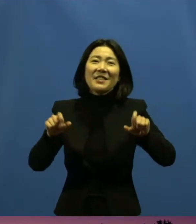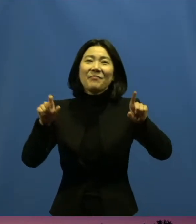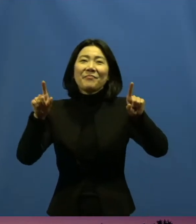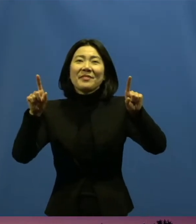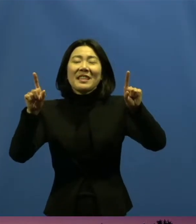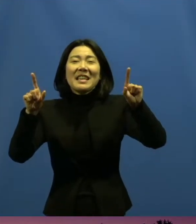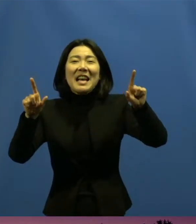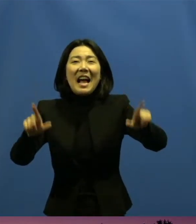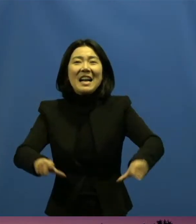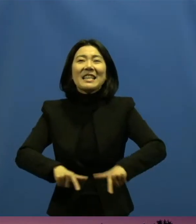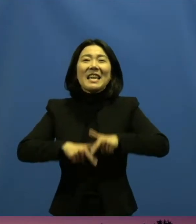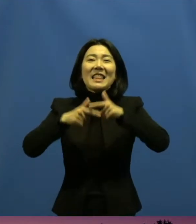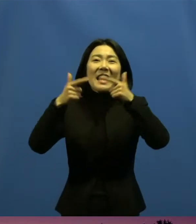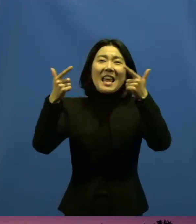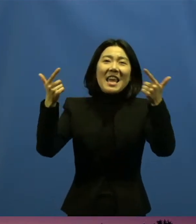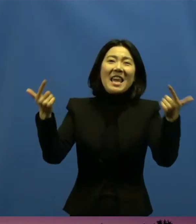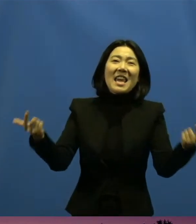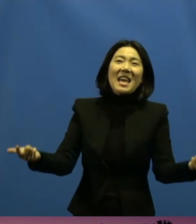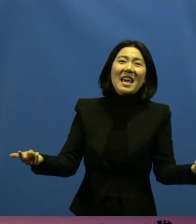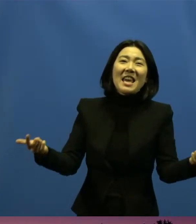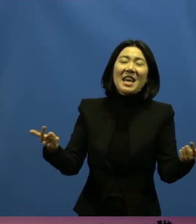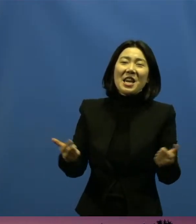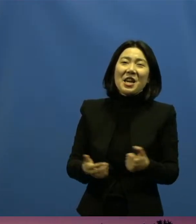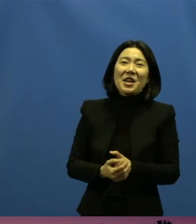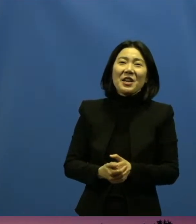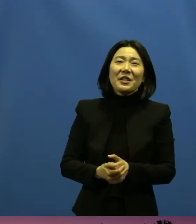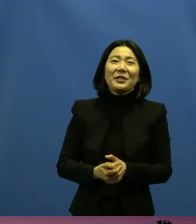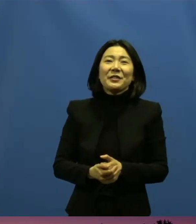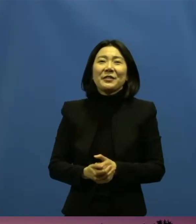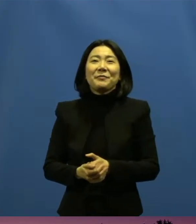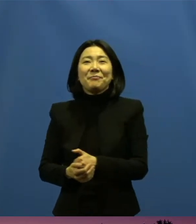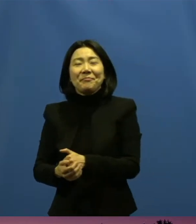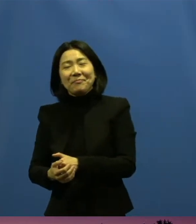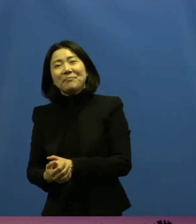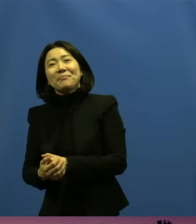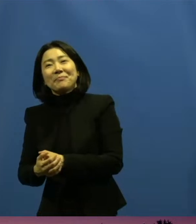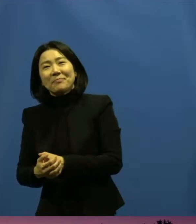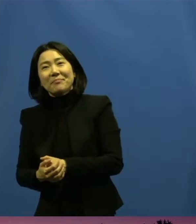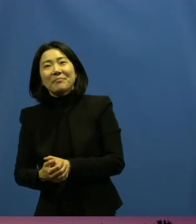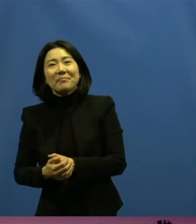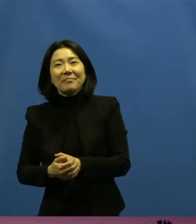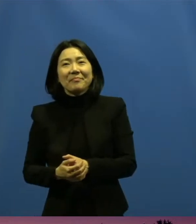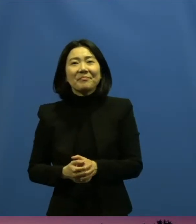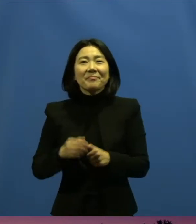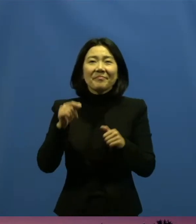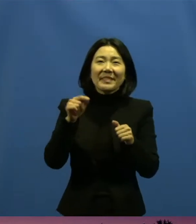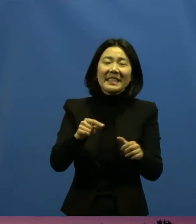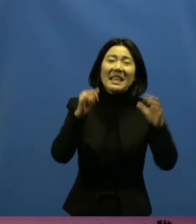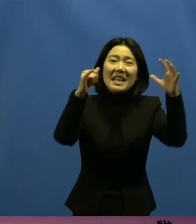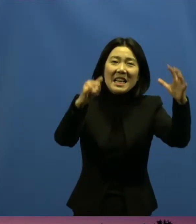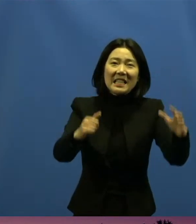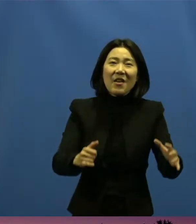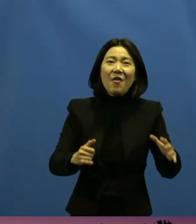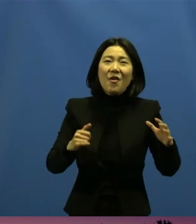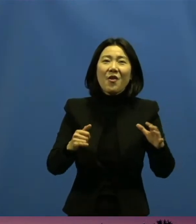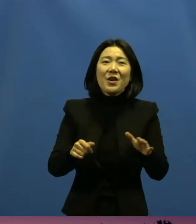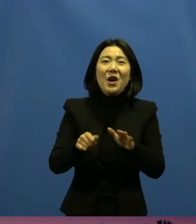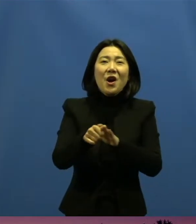뒤돌아서지 않겠네. 뒤돌아